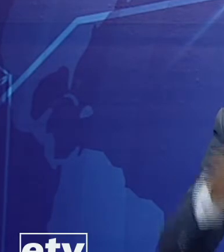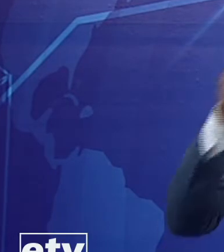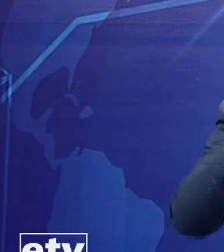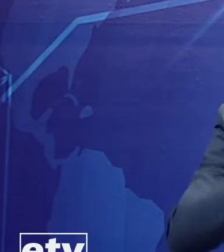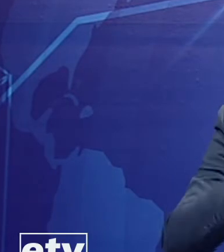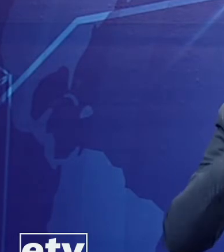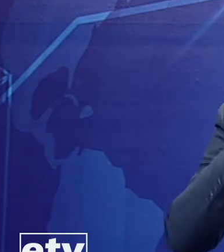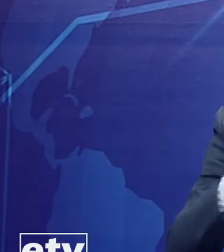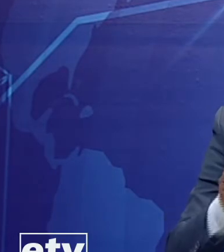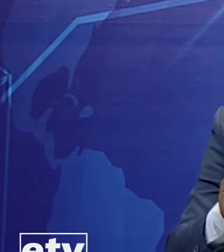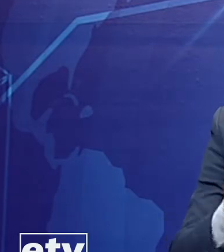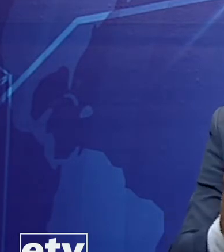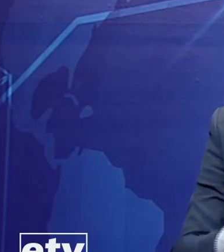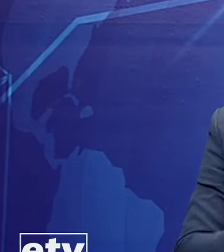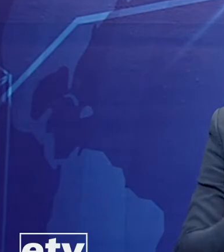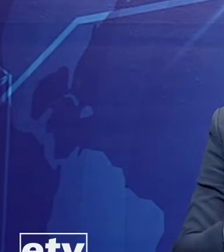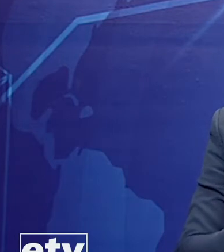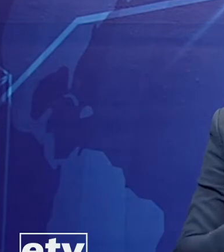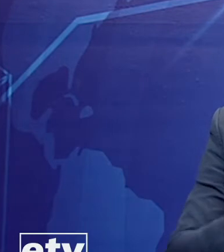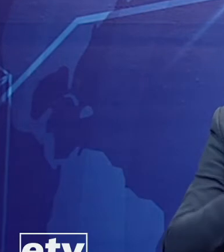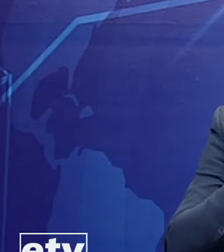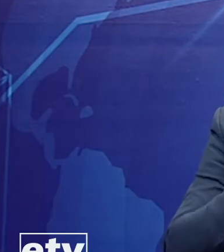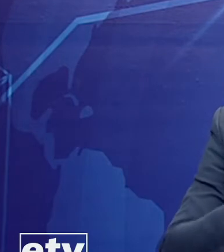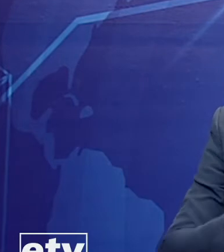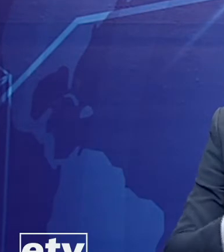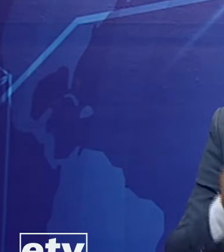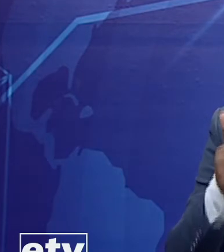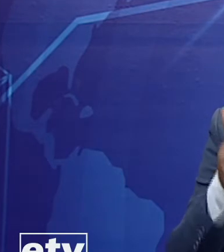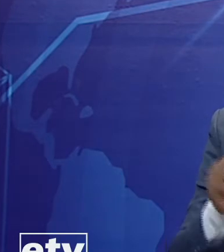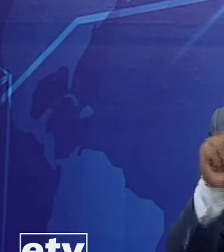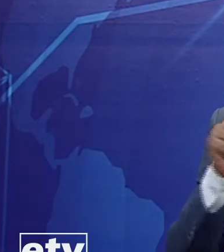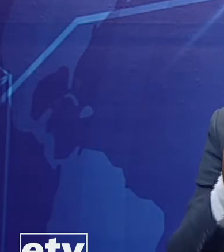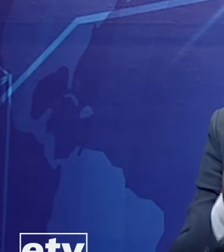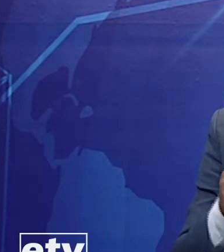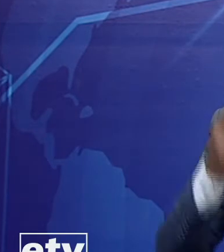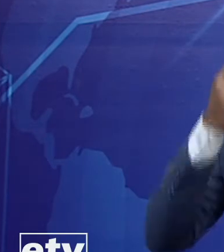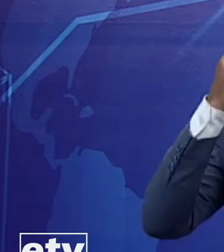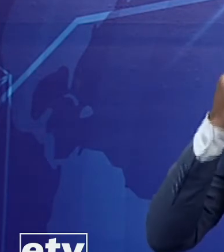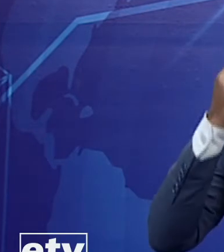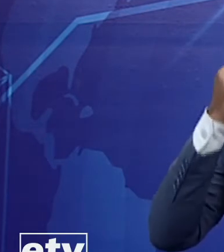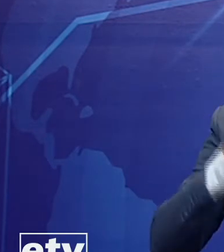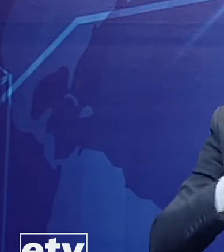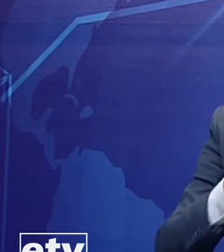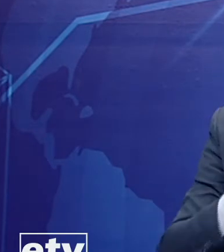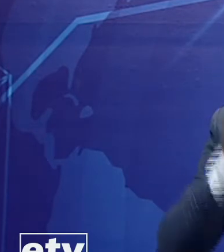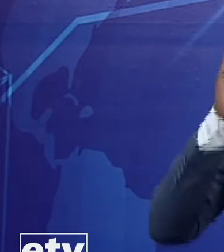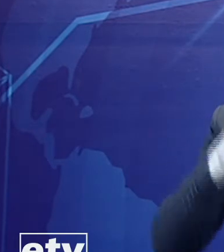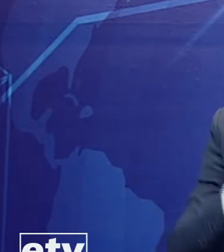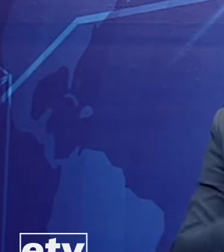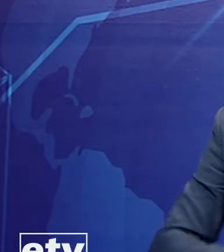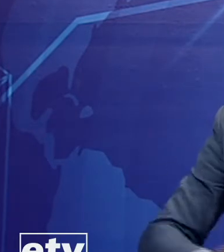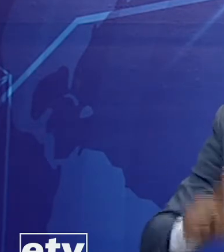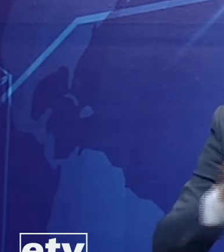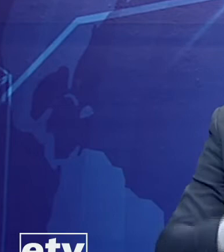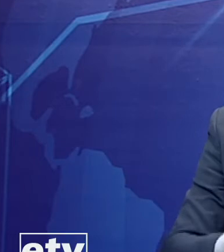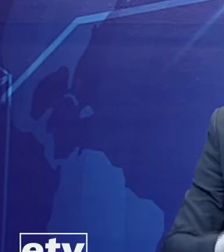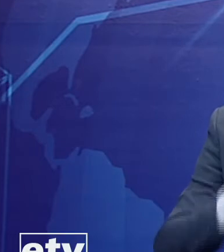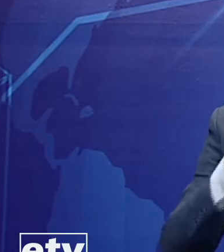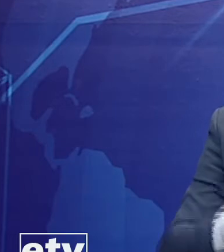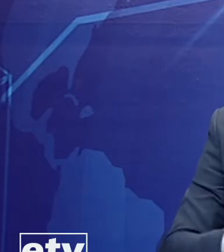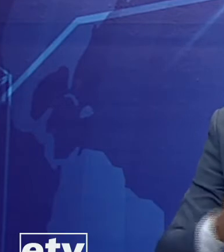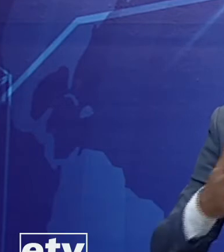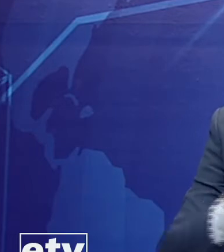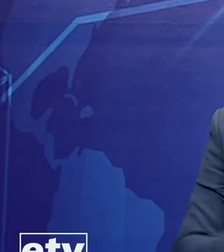ተፈራረሙ። የኢትዮጵያ ብሮድካስቲንግ ኮርፖሬሽን አማርኛ፣ አፋን ኦሮሞ፣ ትግረኛና ሶማሊኛ